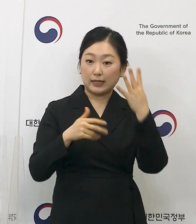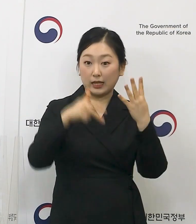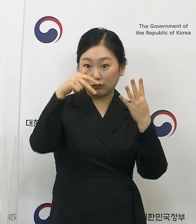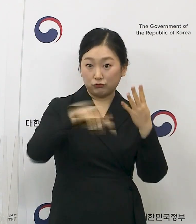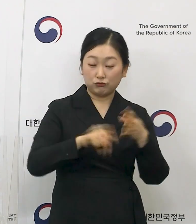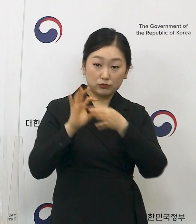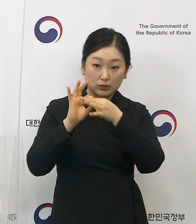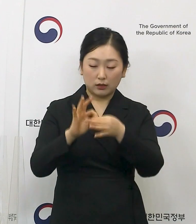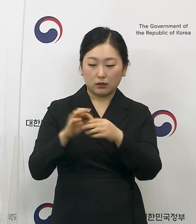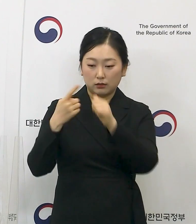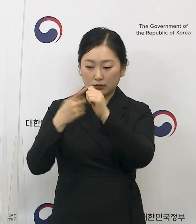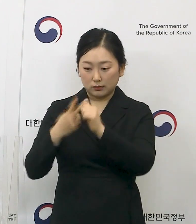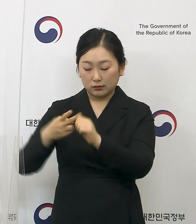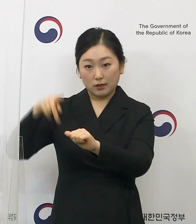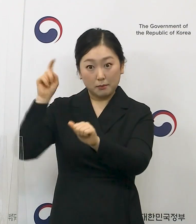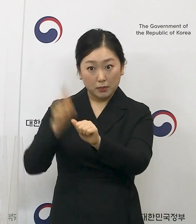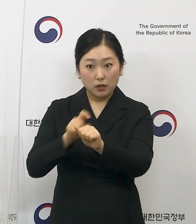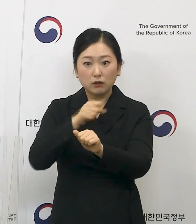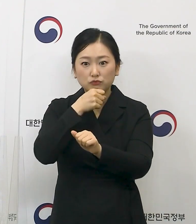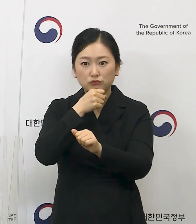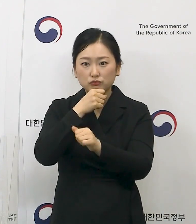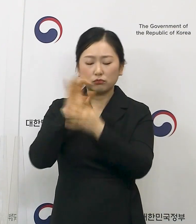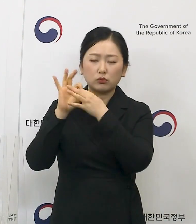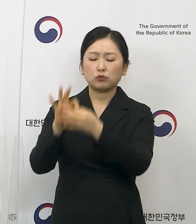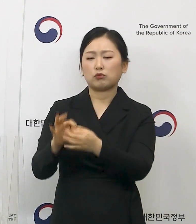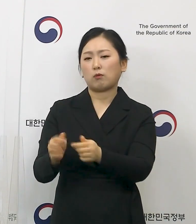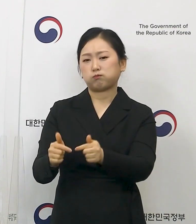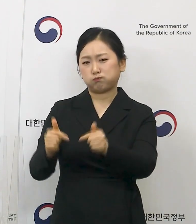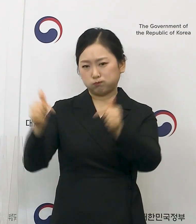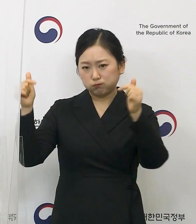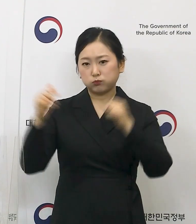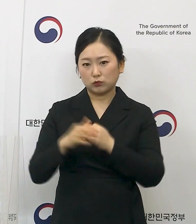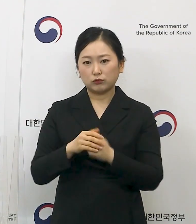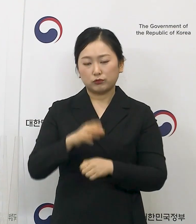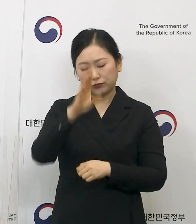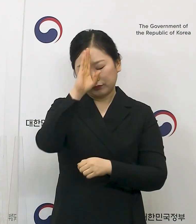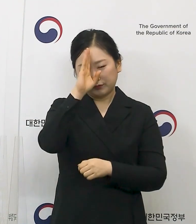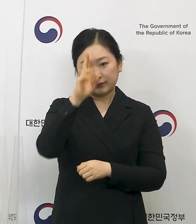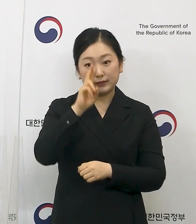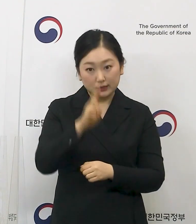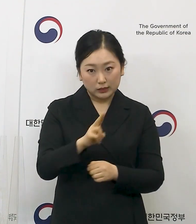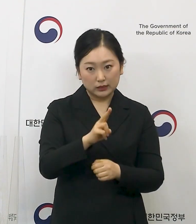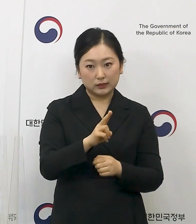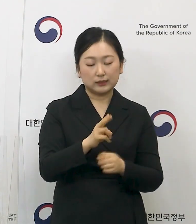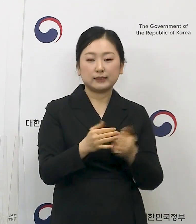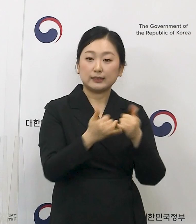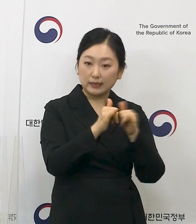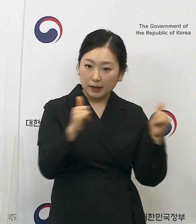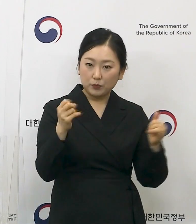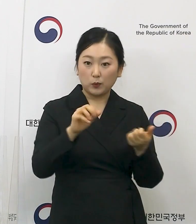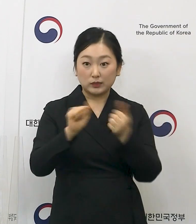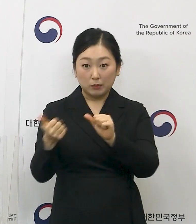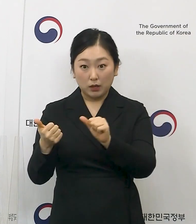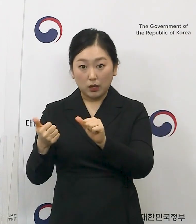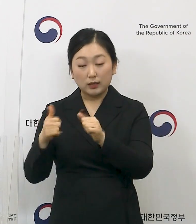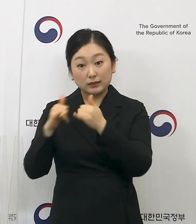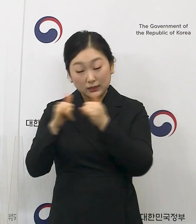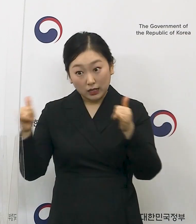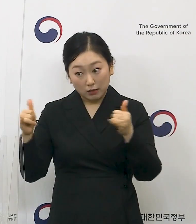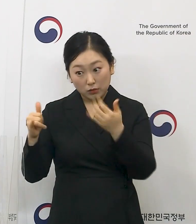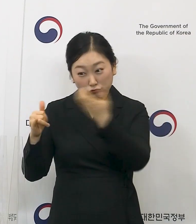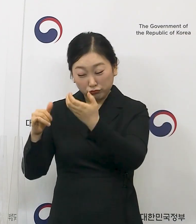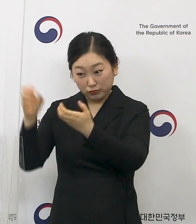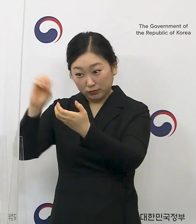재감염률이 지속적으로 상승하고 있으며 위중증 환자, 사망자의 90% 이상이 60세 이상